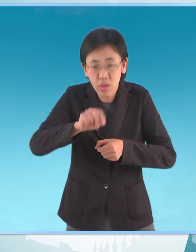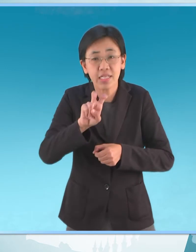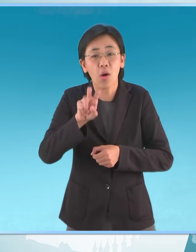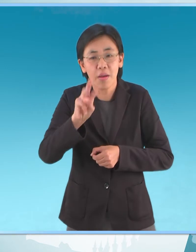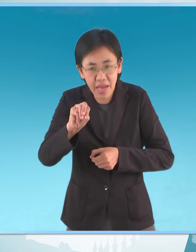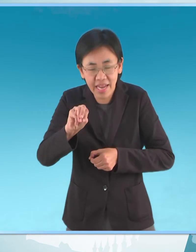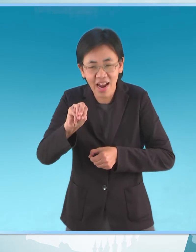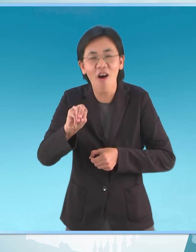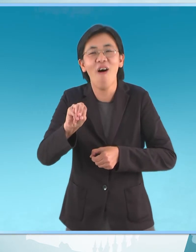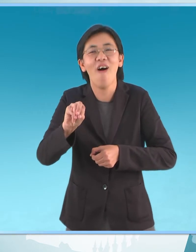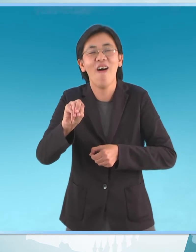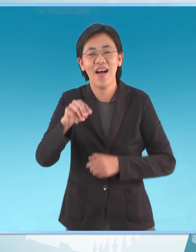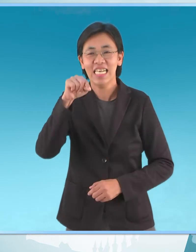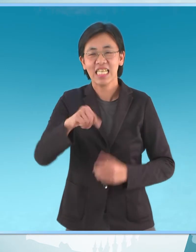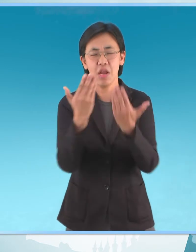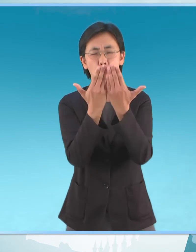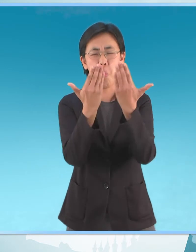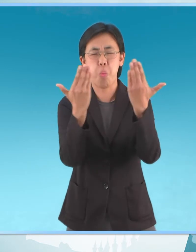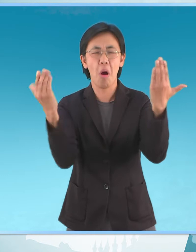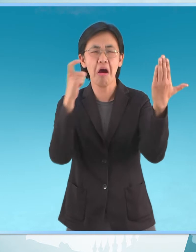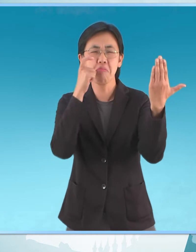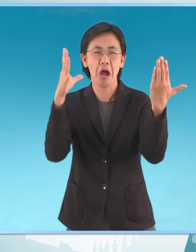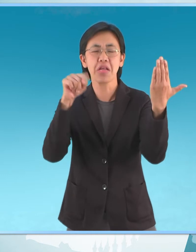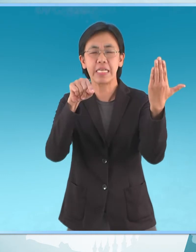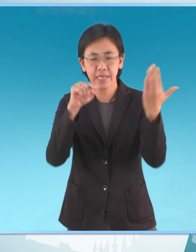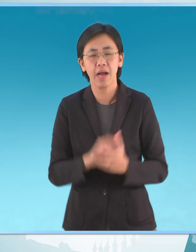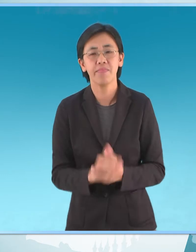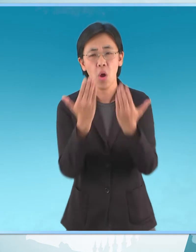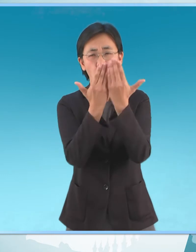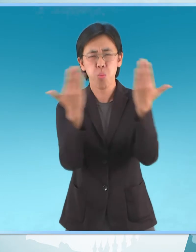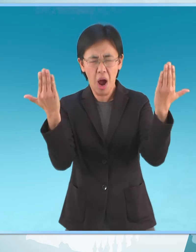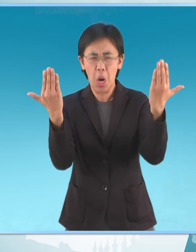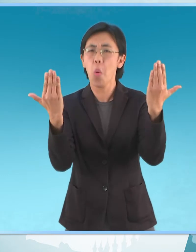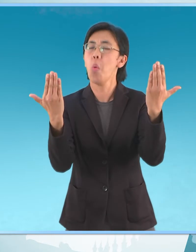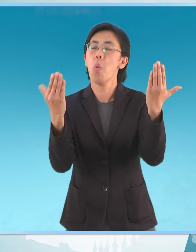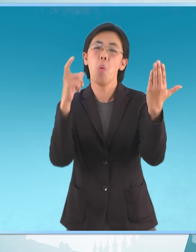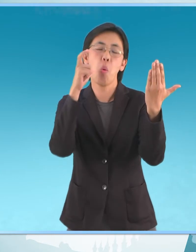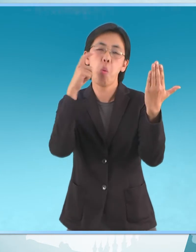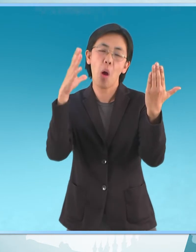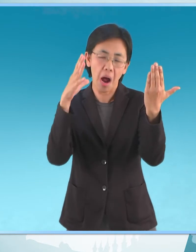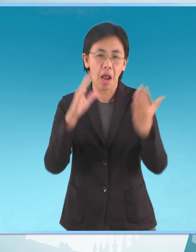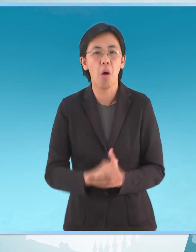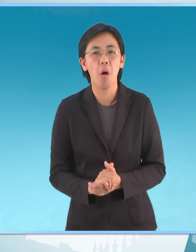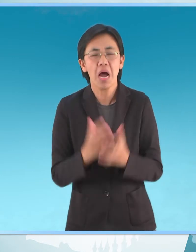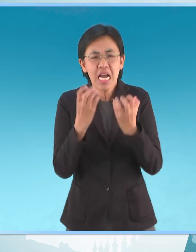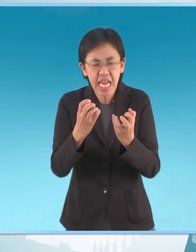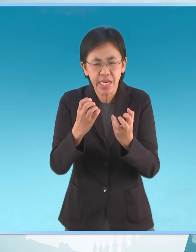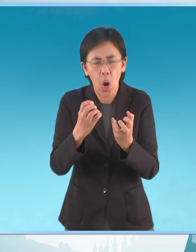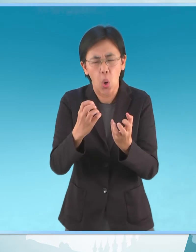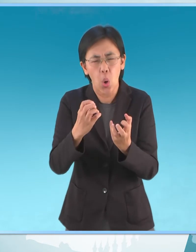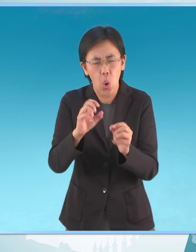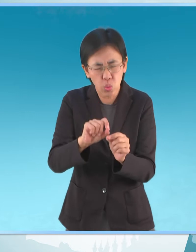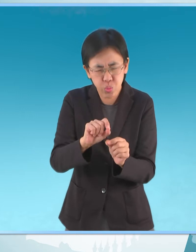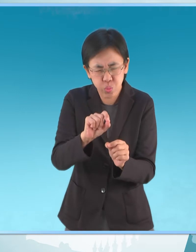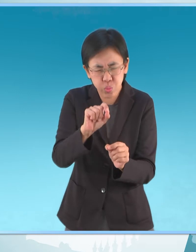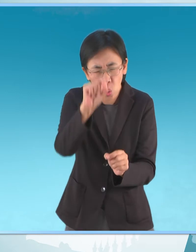เมตรนะครับเราก็มาถึงตัวกำแพงยักษ์แห่งนี้แล้วนะฮะกำแพงยักษ์แห่งนี้ยักษ์จริงๆนะครับเป็นกำแพงหินสูงขนาดใหญ่มากๆเท่าที่ผ